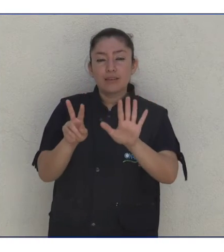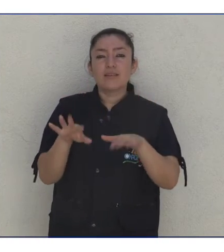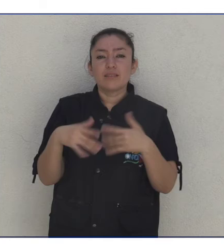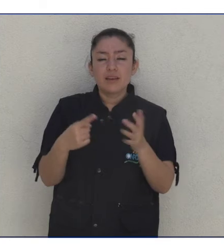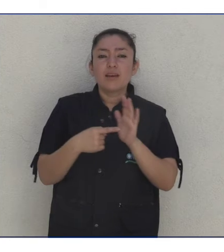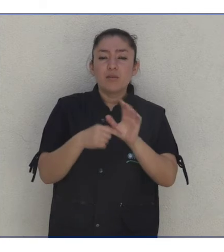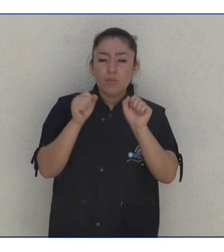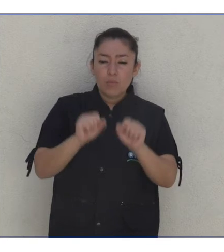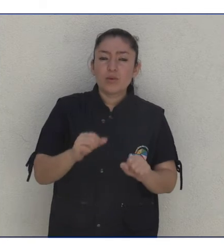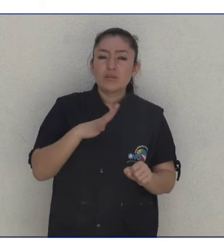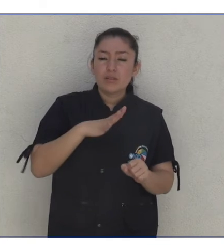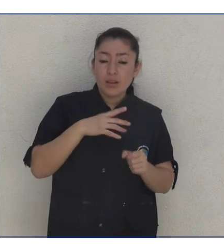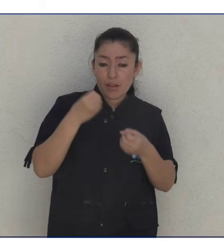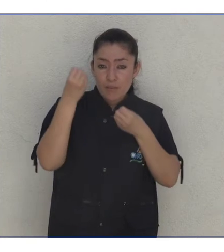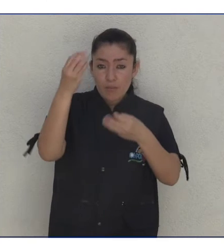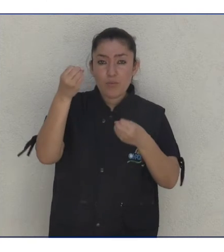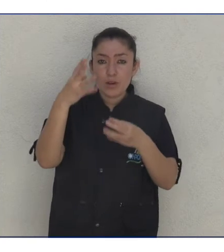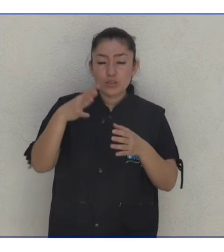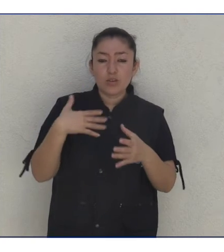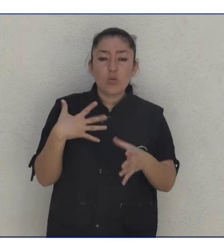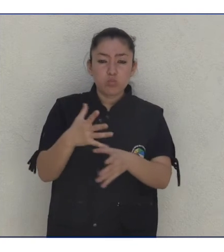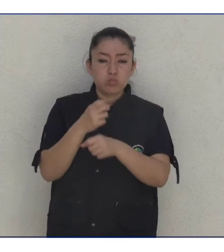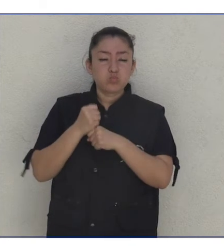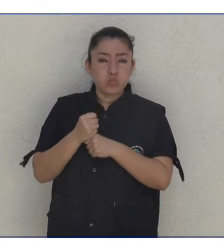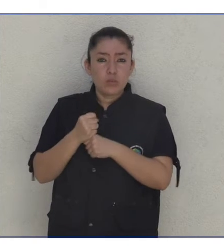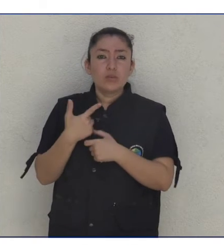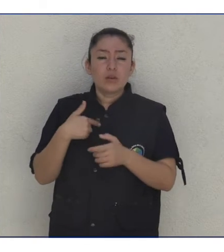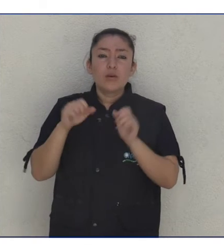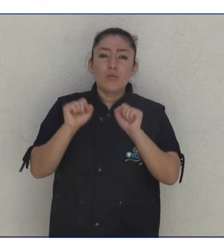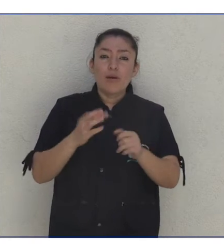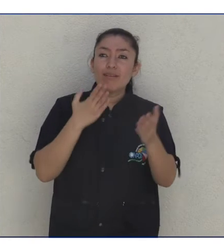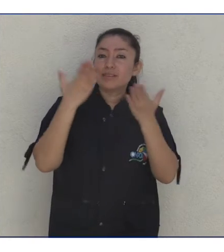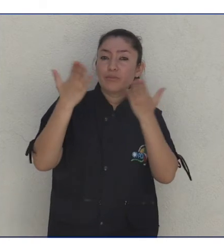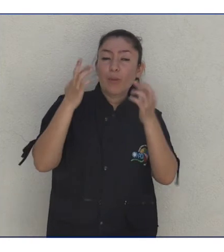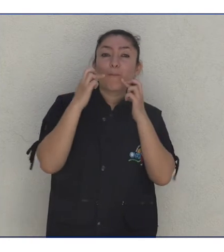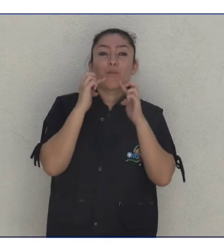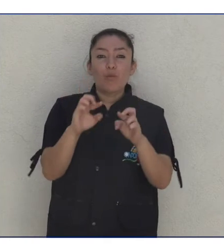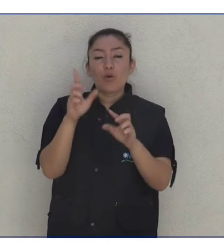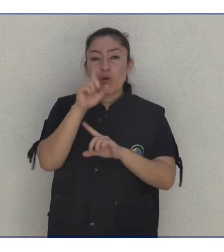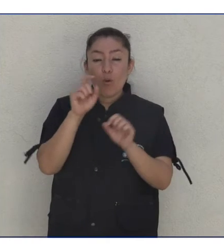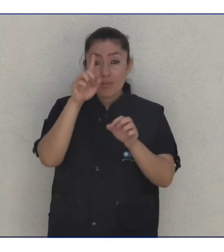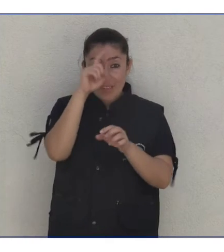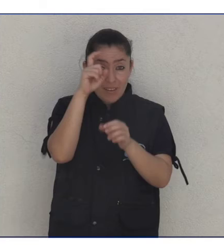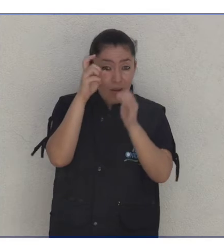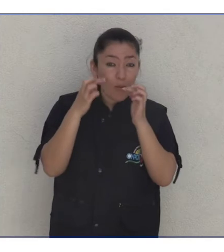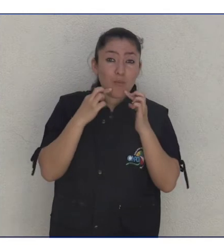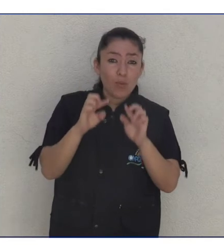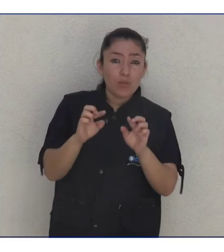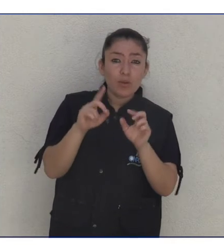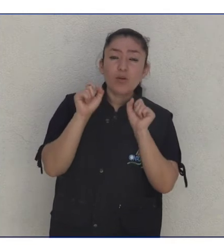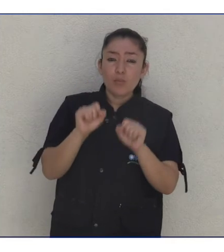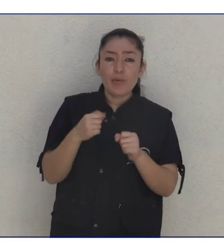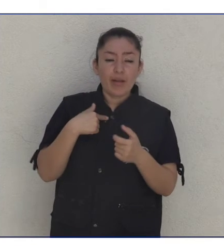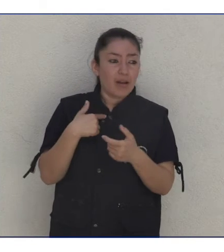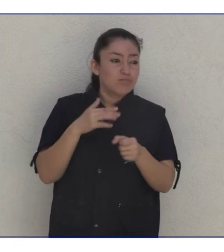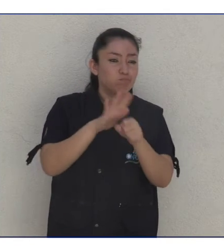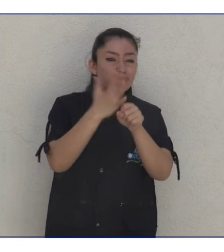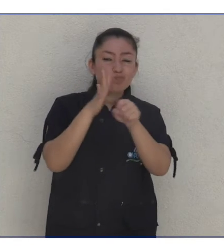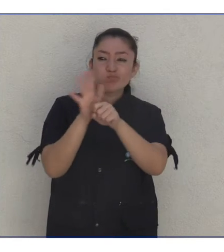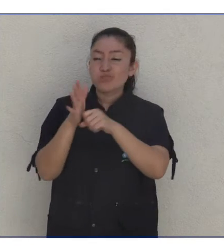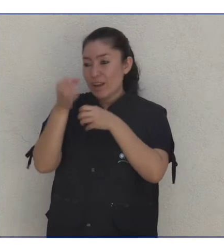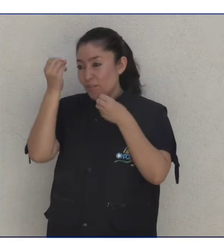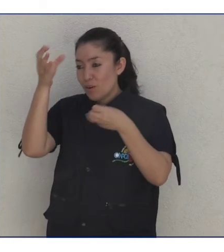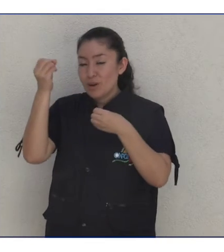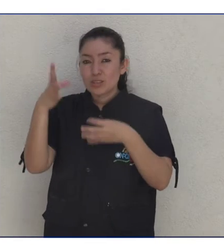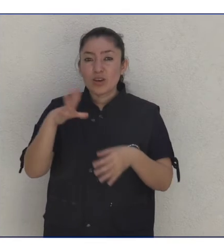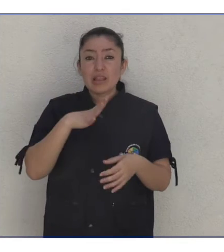de información confidencial o reservada. El servidor público o empleado público que revelare o facilitare la revelación de información de la que